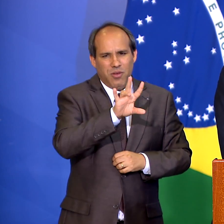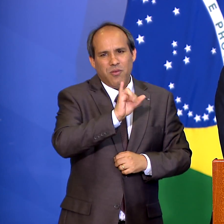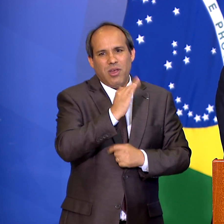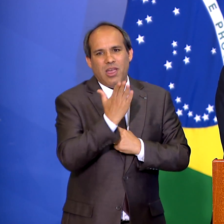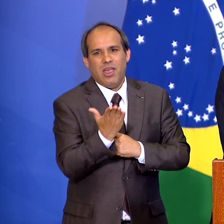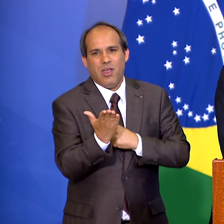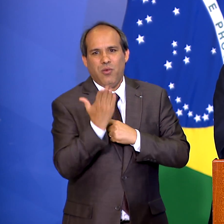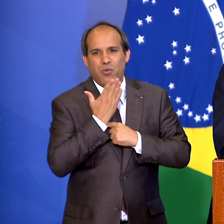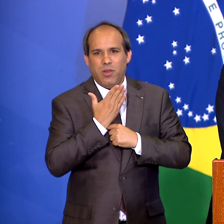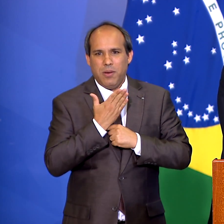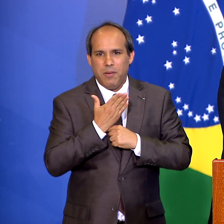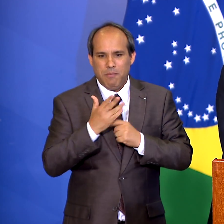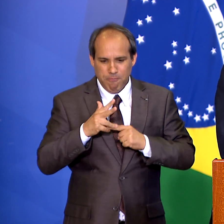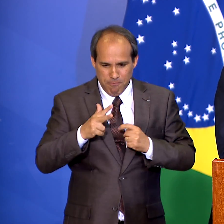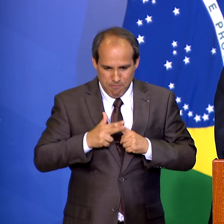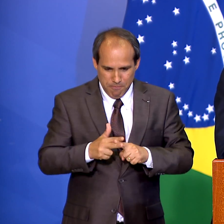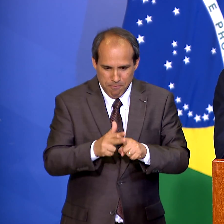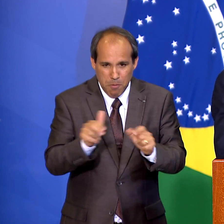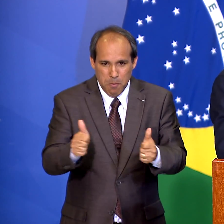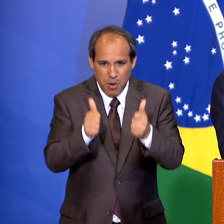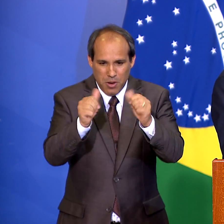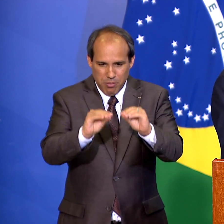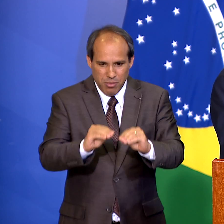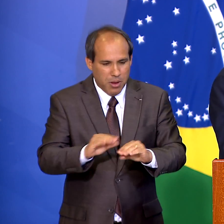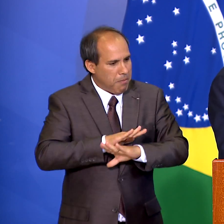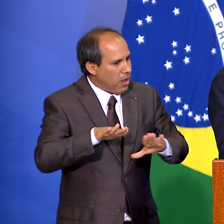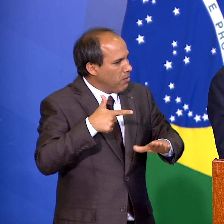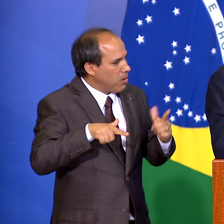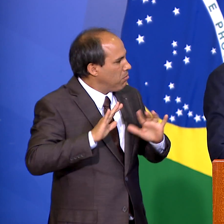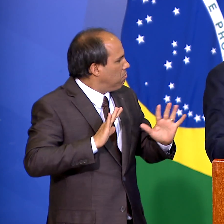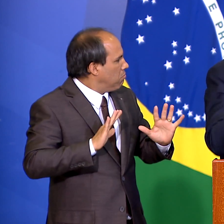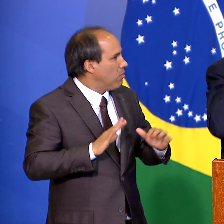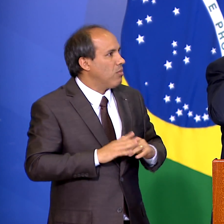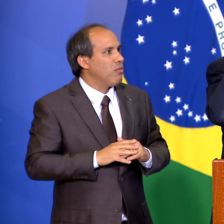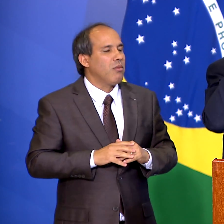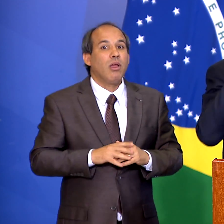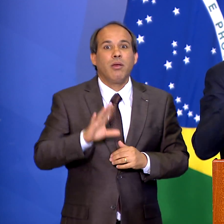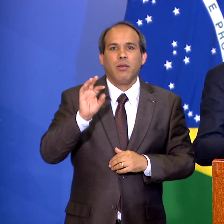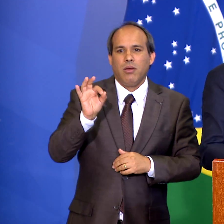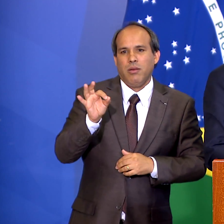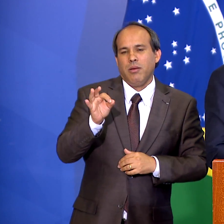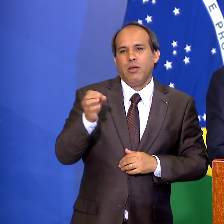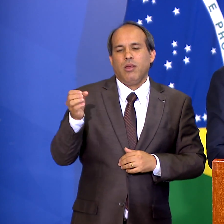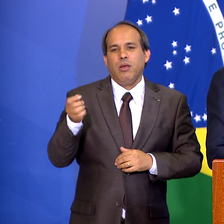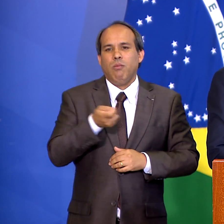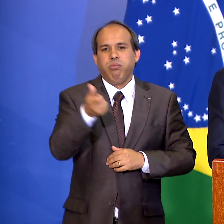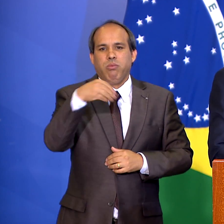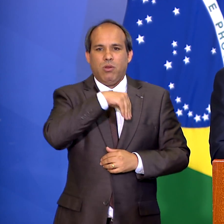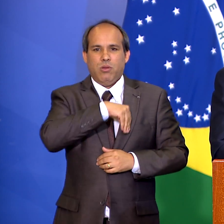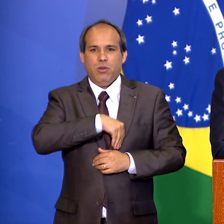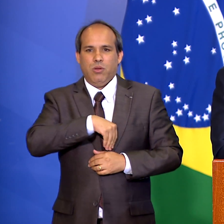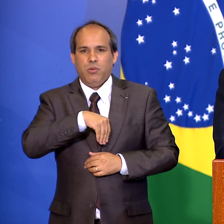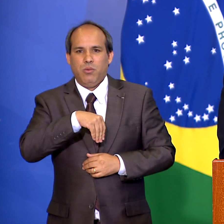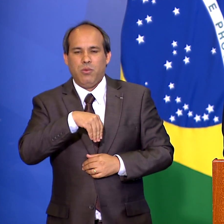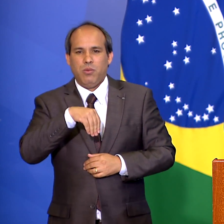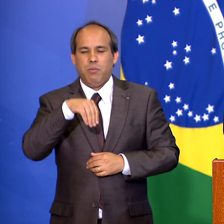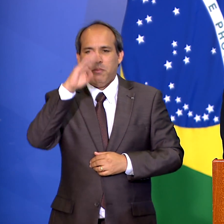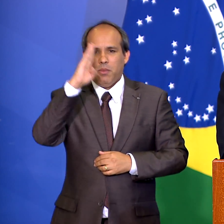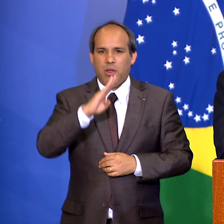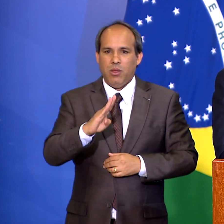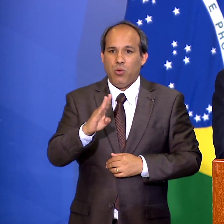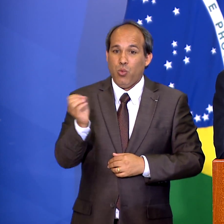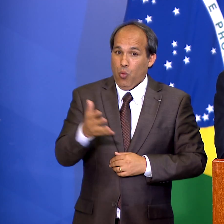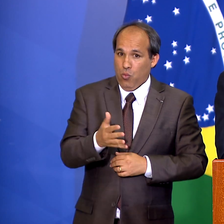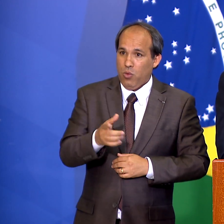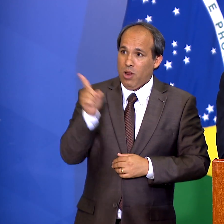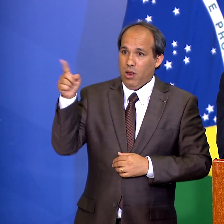nesse aperfeiçoamento. Mais uma coisa? João, Auxílio Brasil, também, lá no Nordeste,